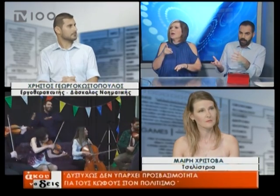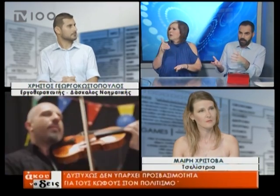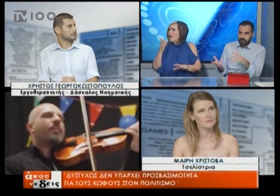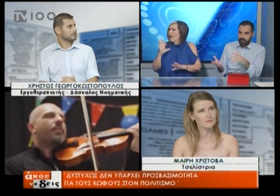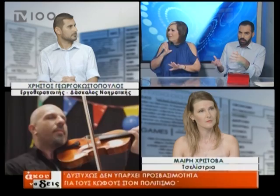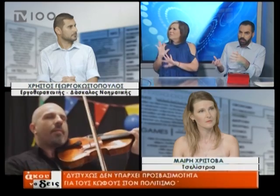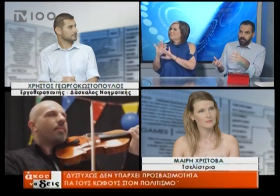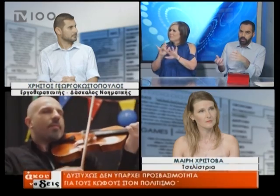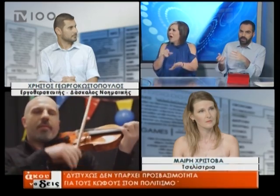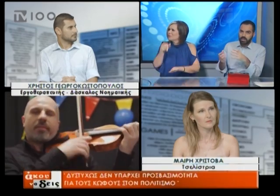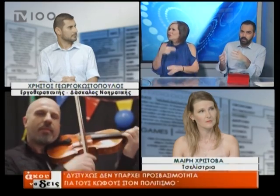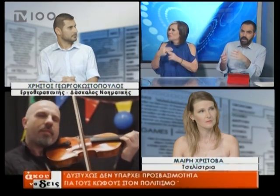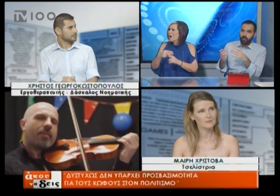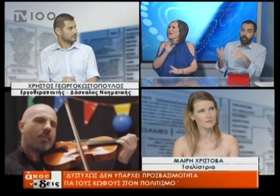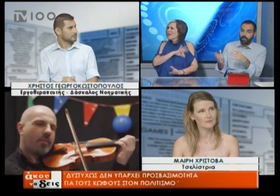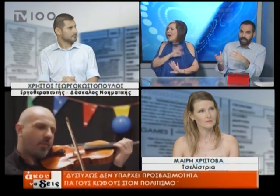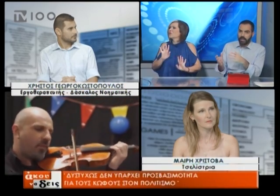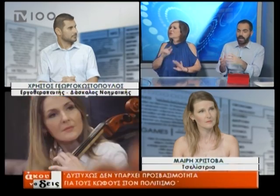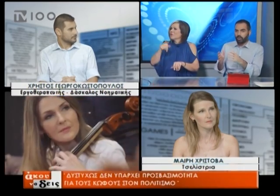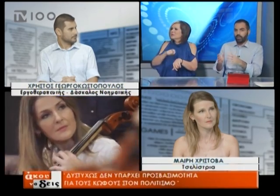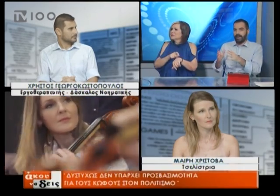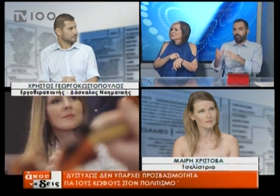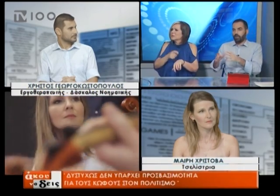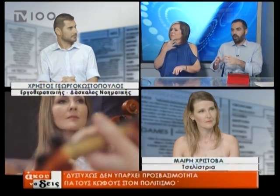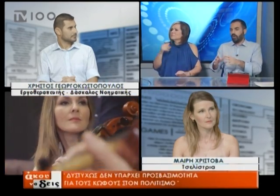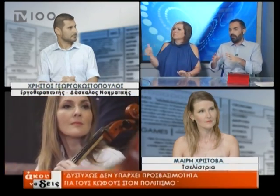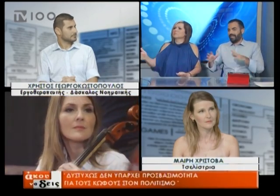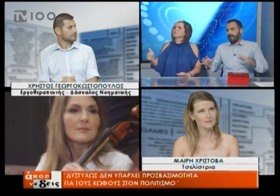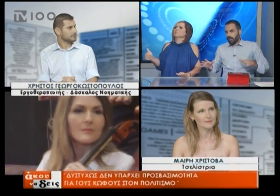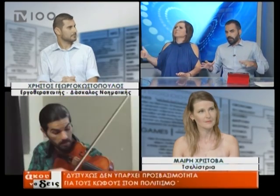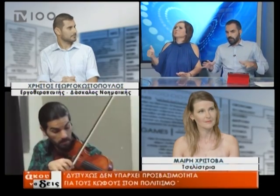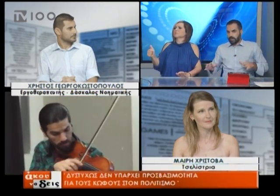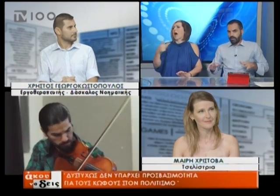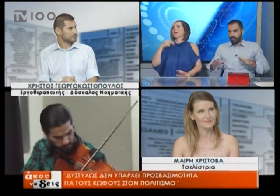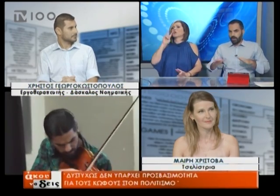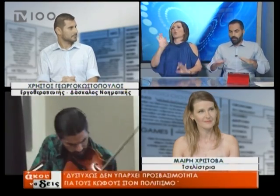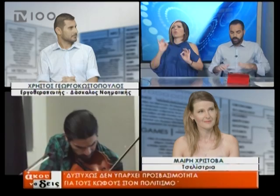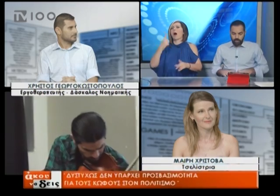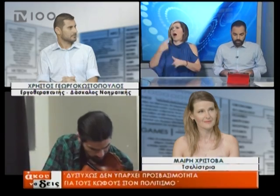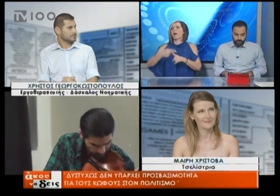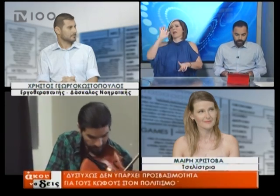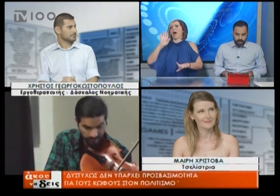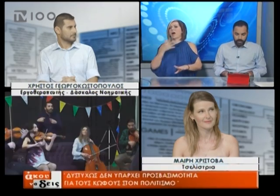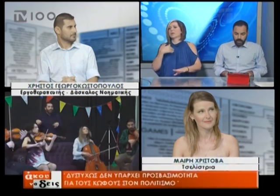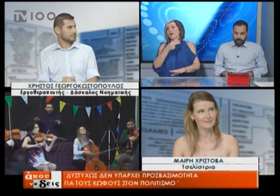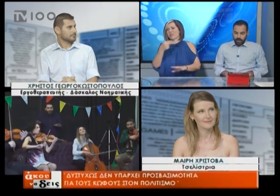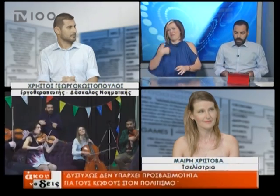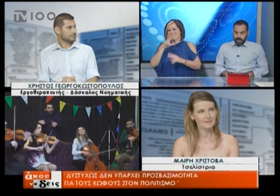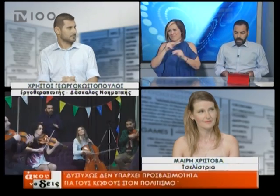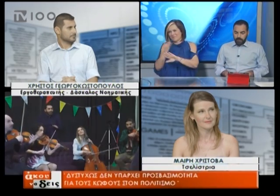πελατεία, η οποία αυτή τη στιγμή είναι απομονωμένη, αν το δούμε λίγο πιο πεζά. Έτσι, και φύγουμε λίγο από το θέμα που συζητάμε.